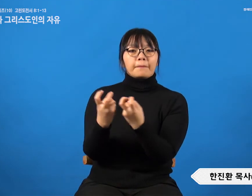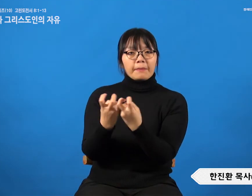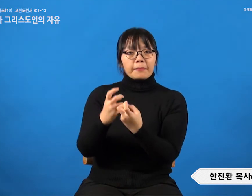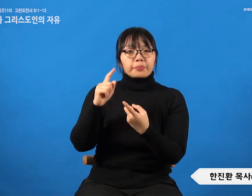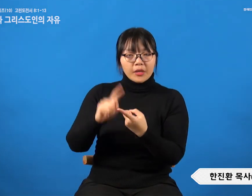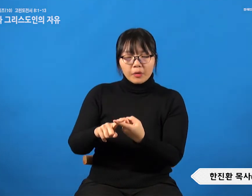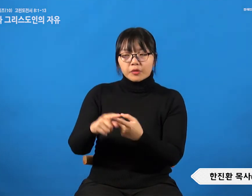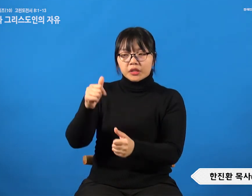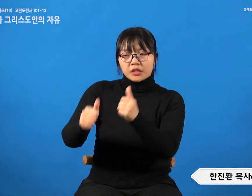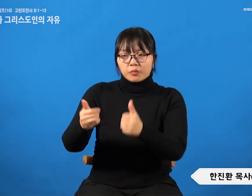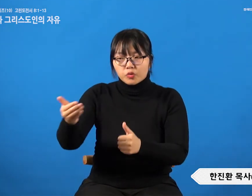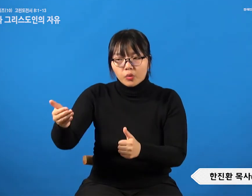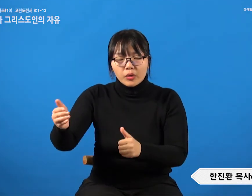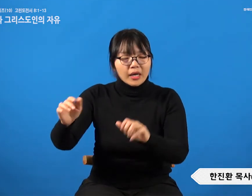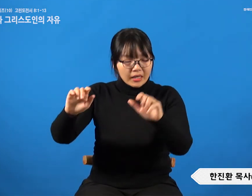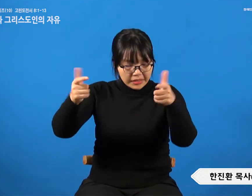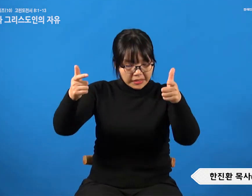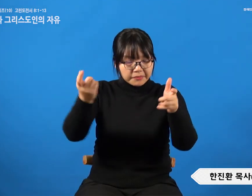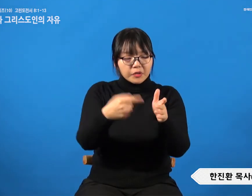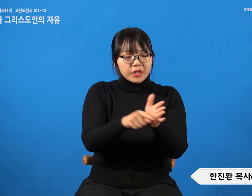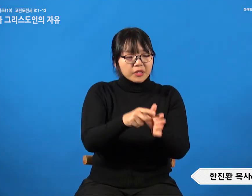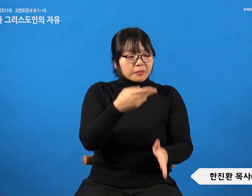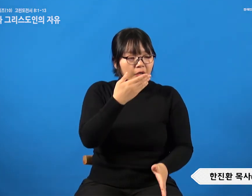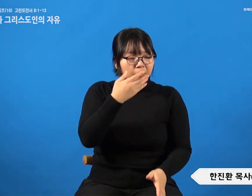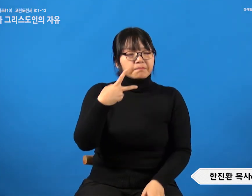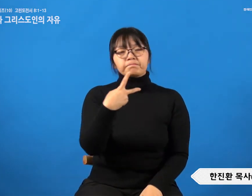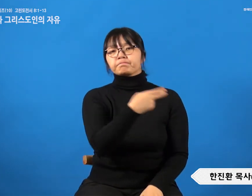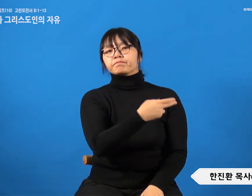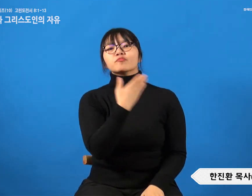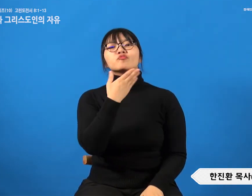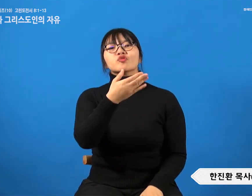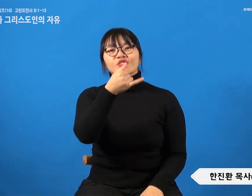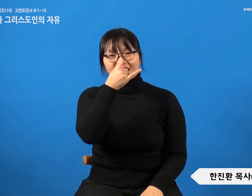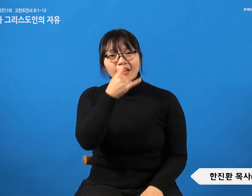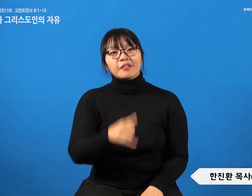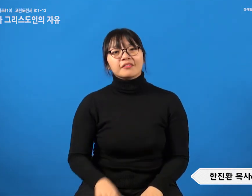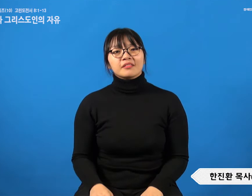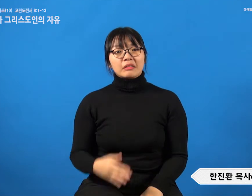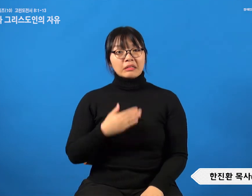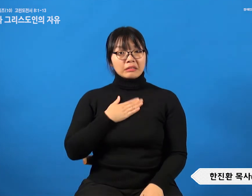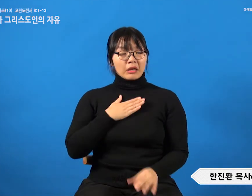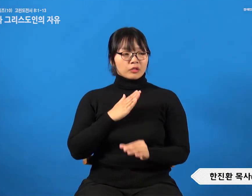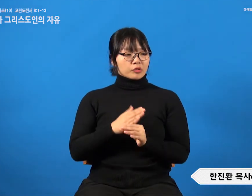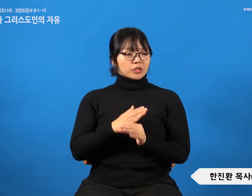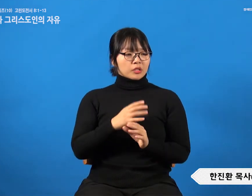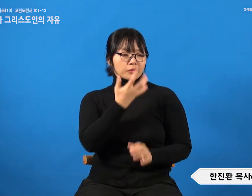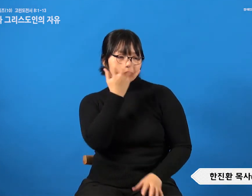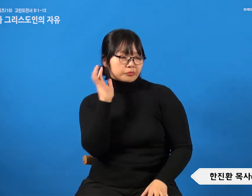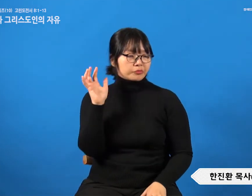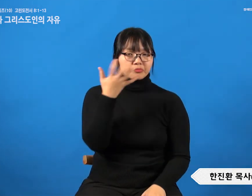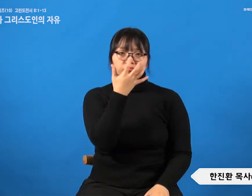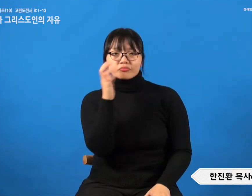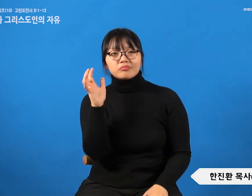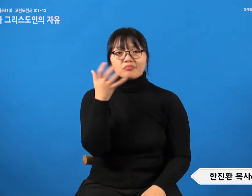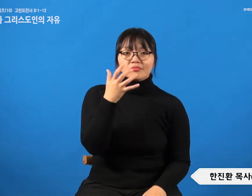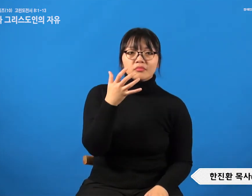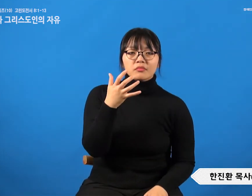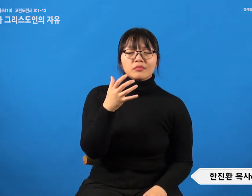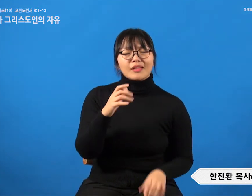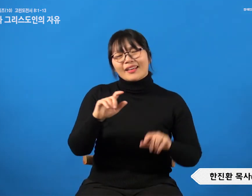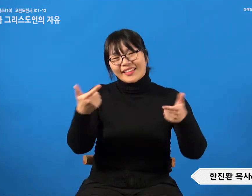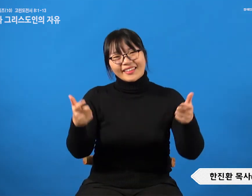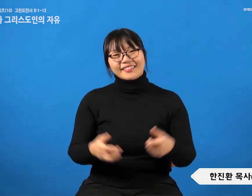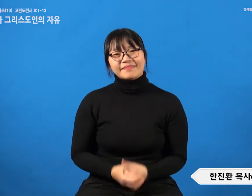그 사람 시험 들지 않도록 하기 위해서 안 먹는 것이고, 그런 것이지 무슨 이중적이고 위선적이라서 그런 것이